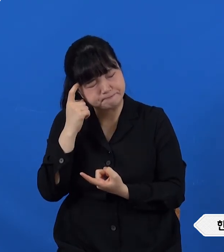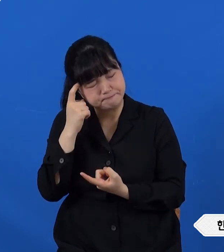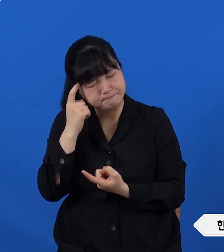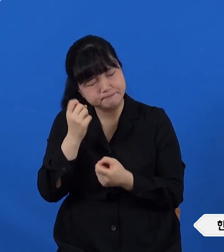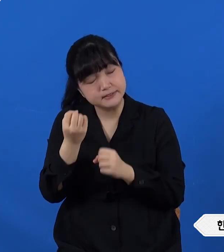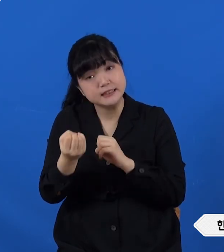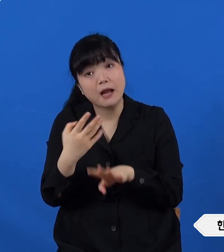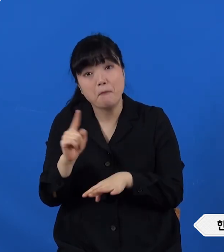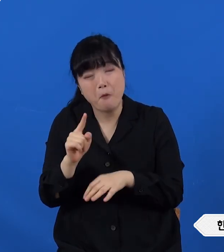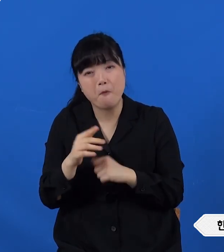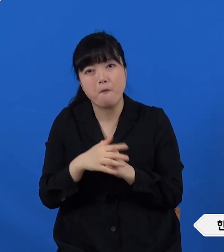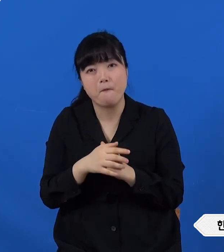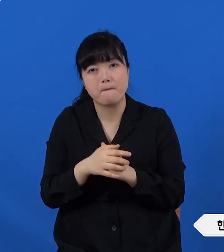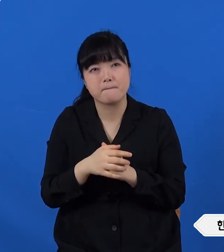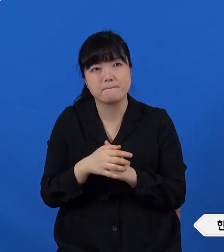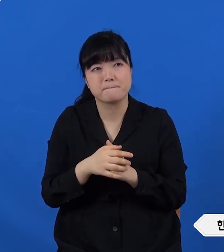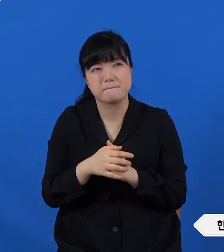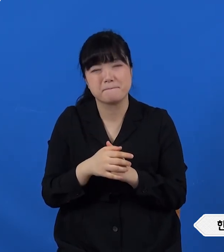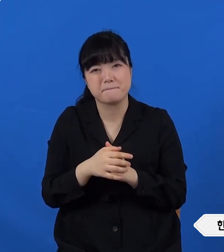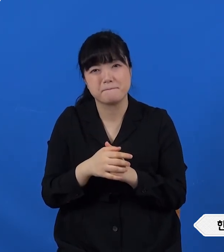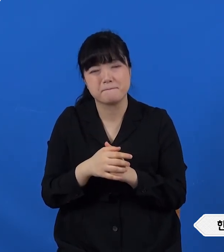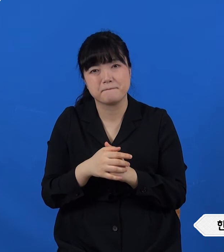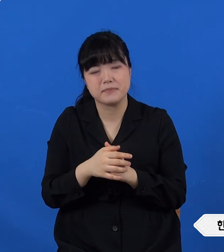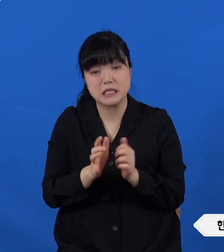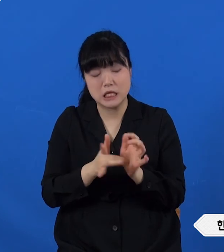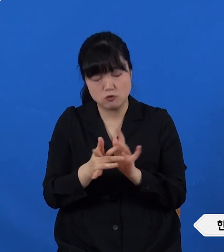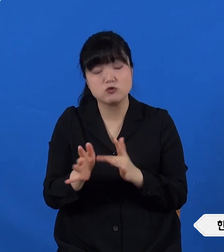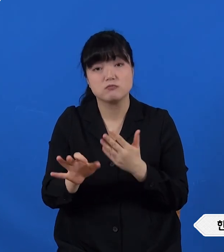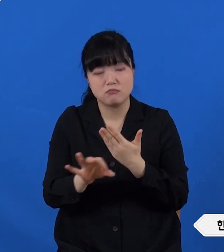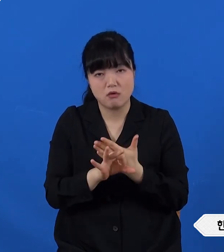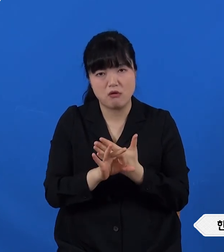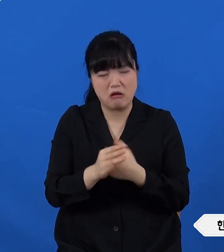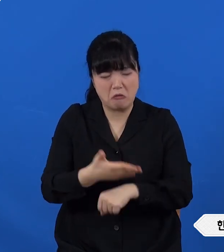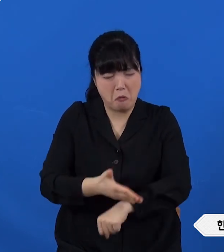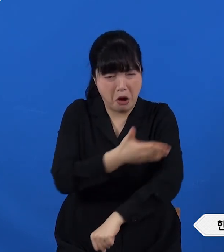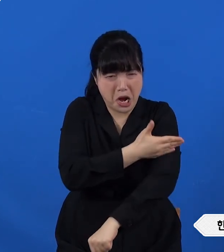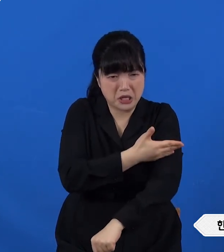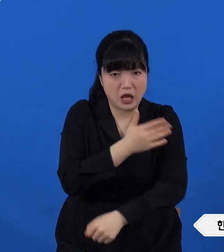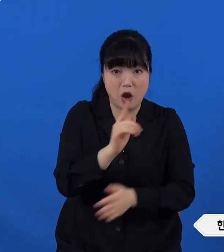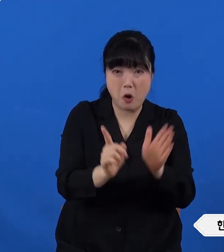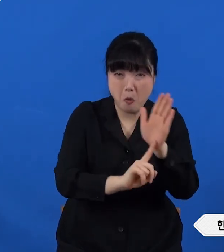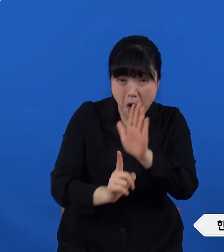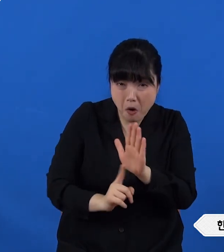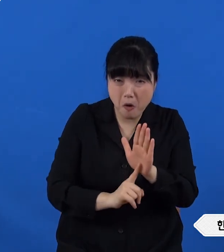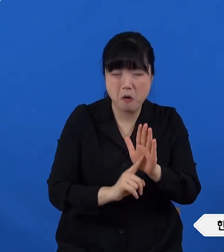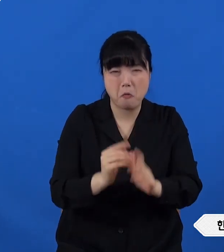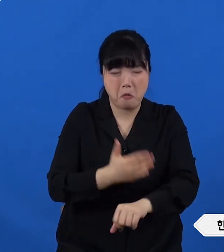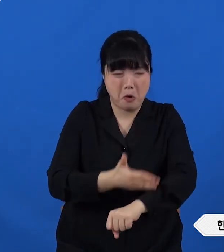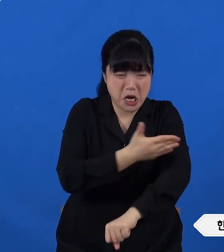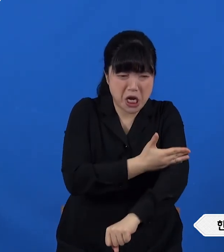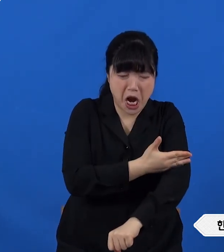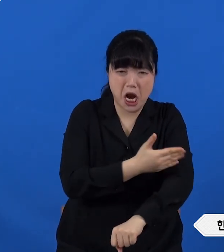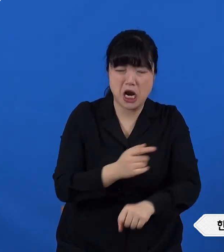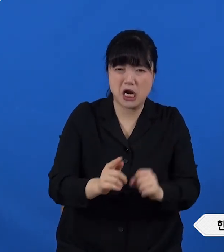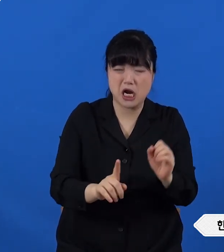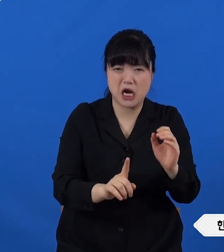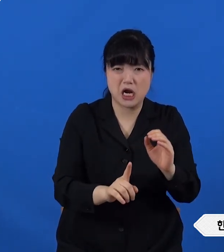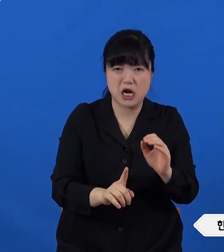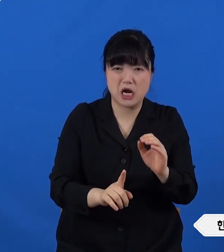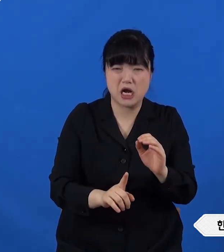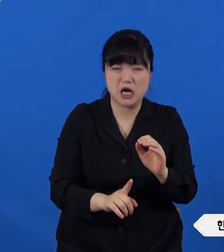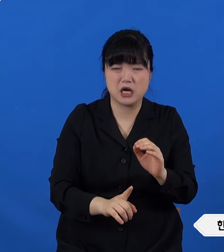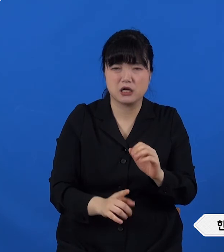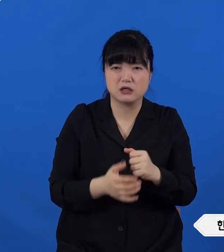답은 분명히 나옵니다. 예수님이라면 과대 광고, 과대 무슨 보도 그런 거 안 했을